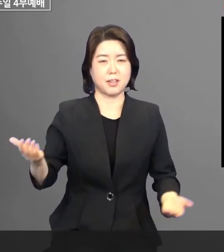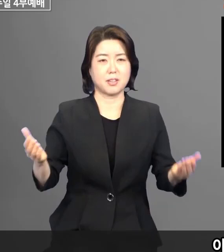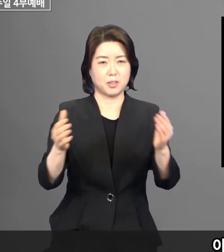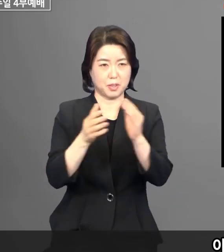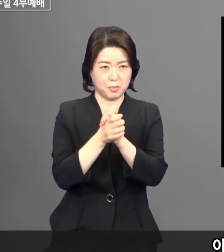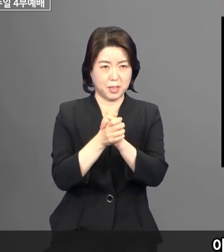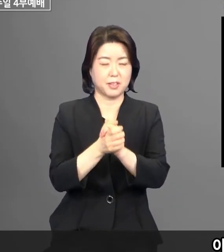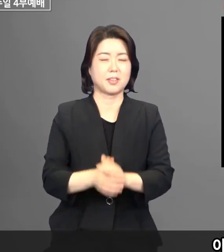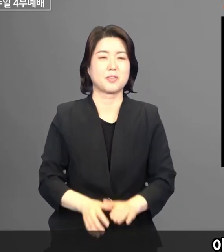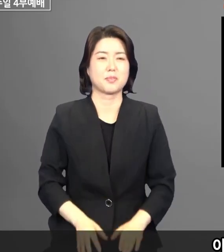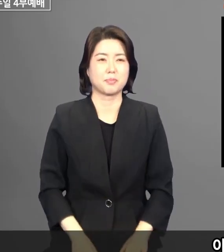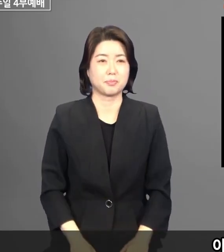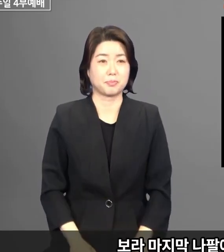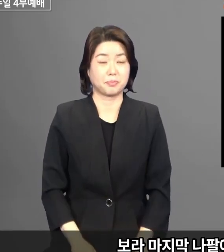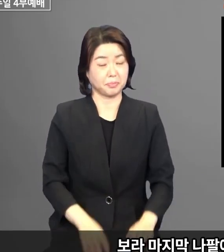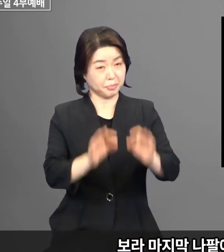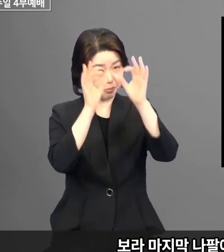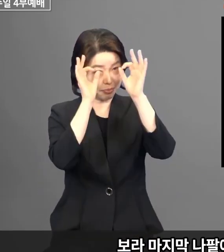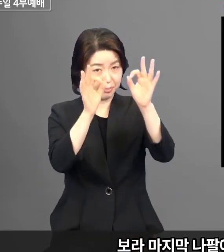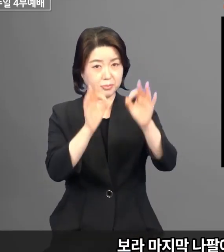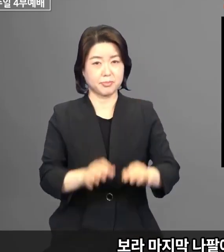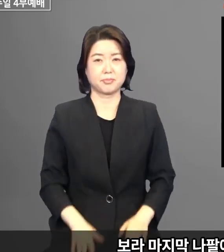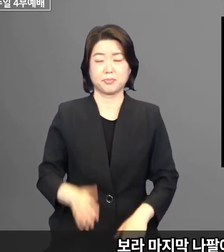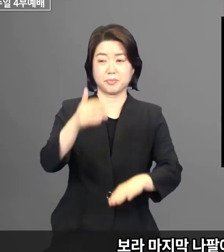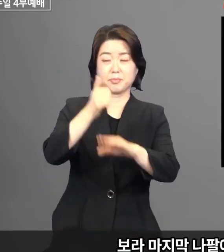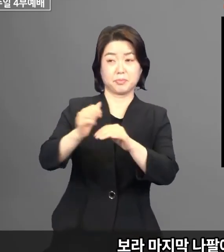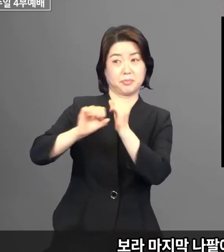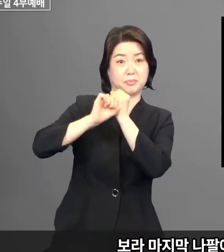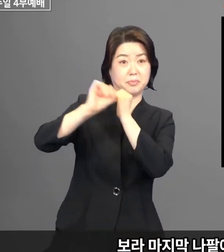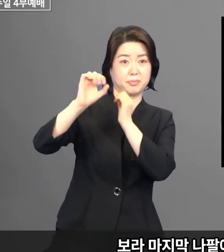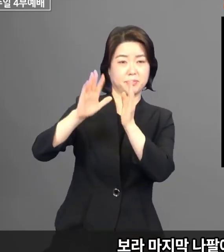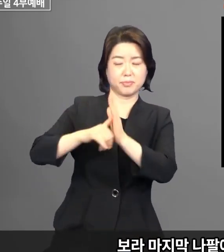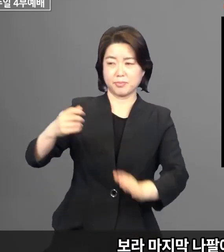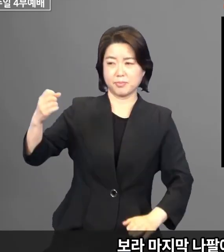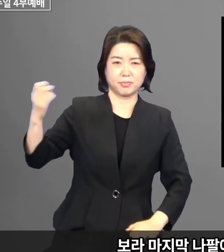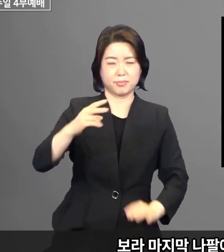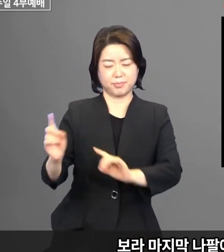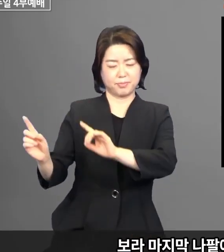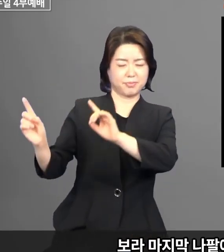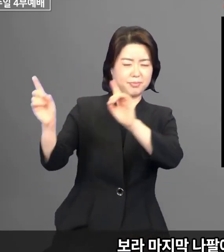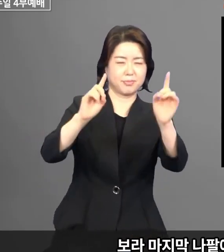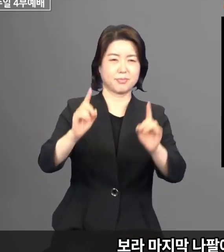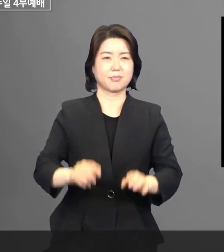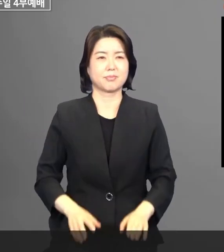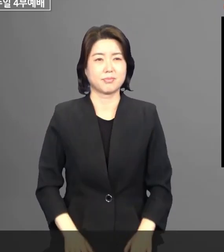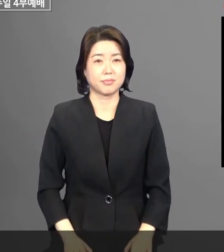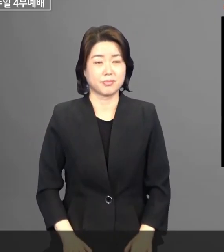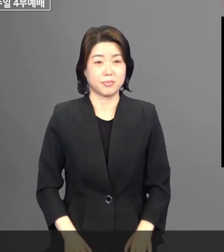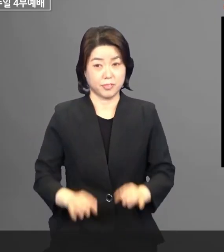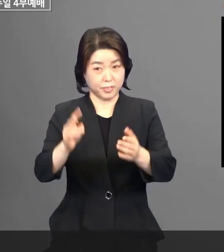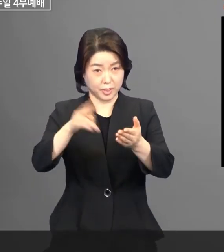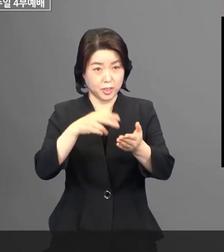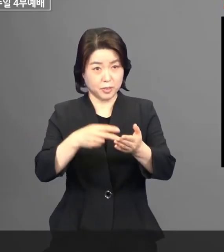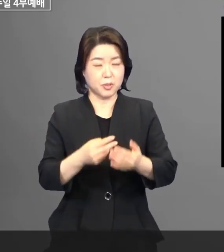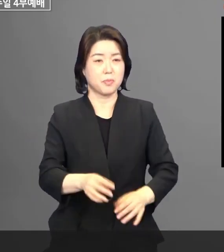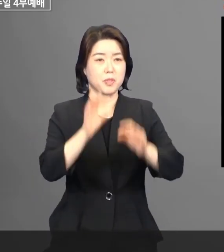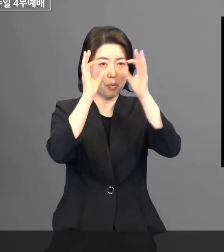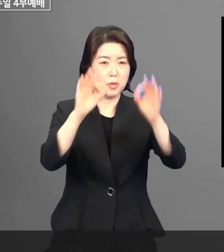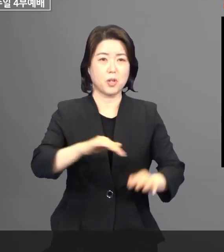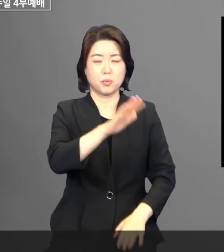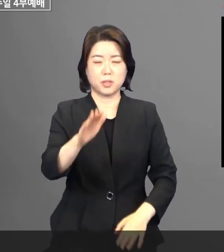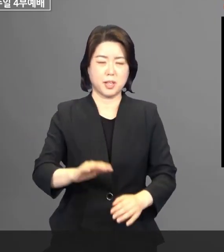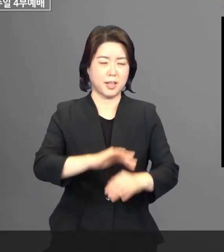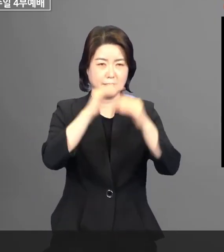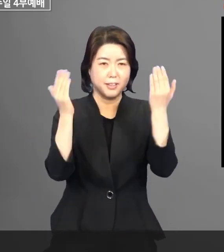되리라. 아멘. 보라, 마지막 나팔에 다시 살아나리라. 보라,